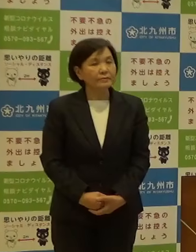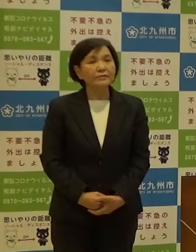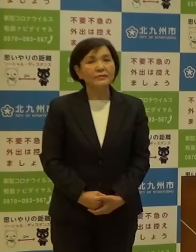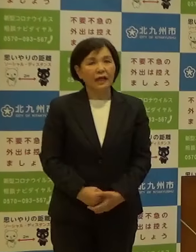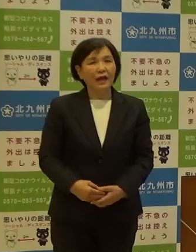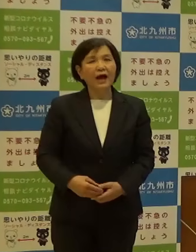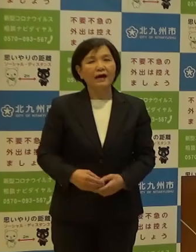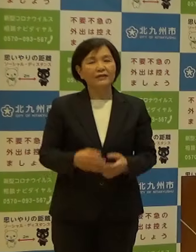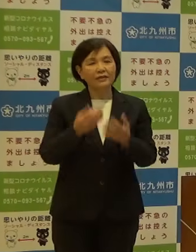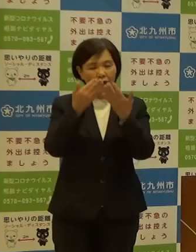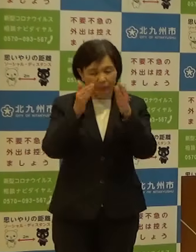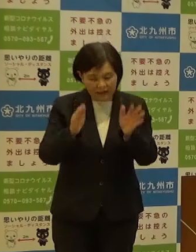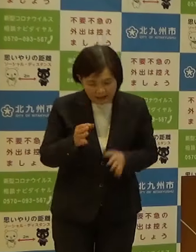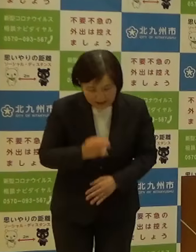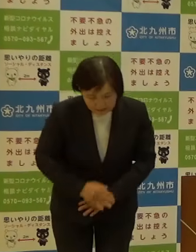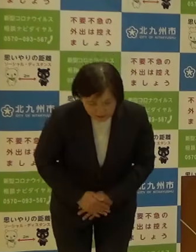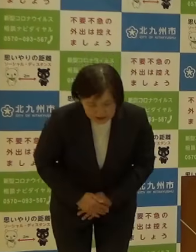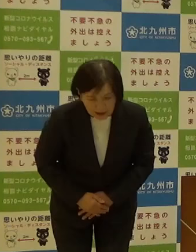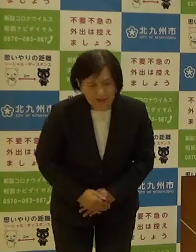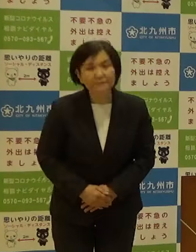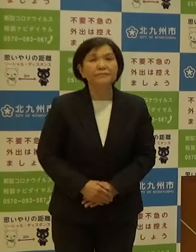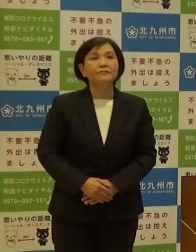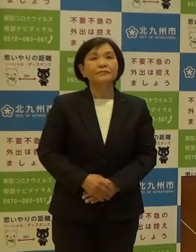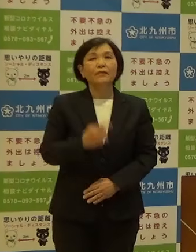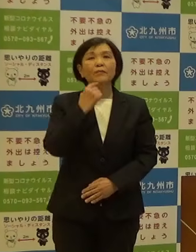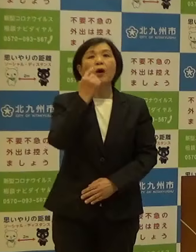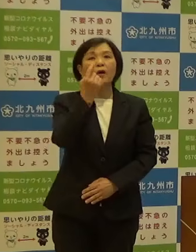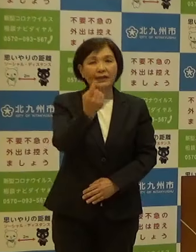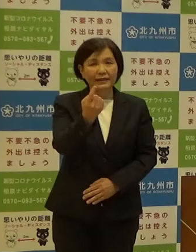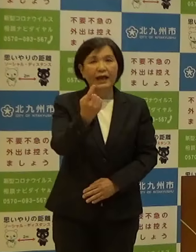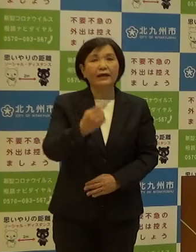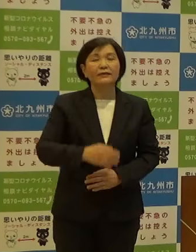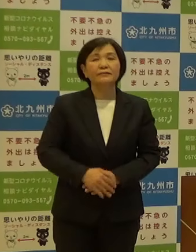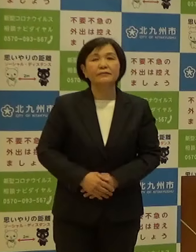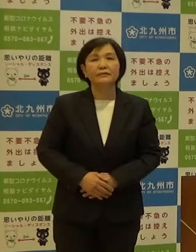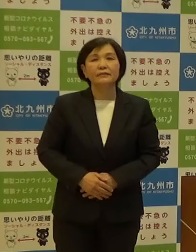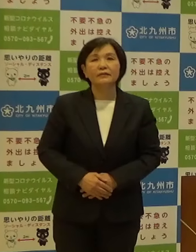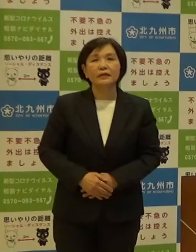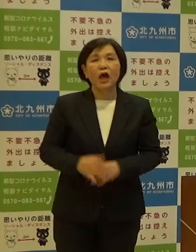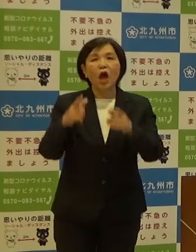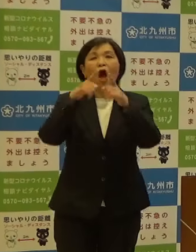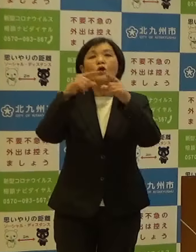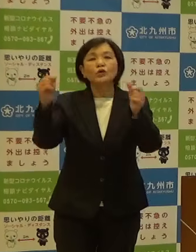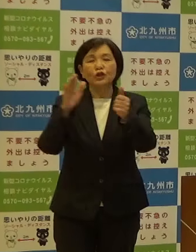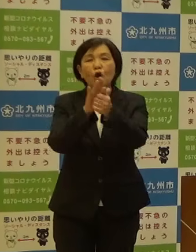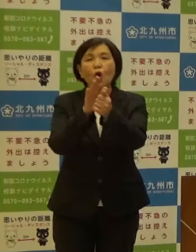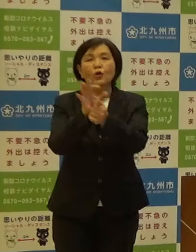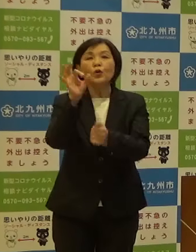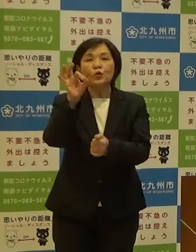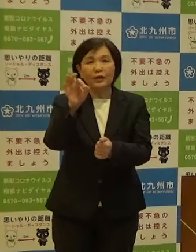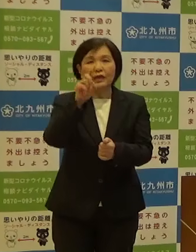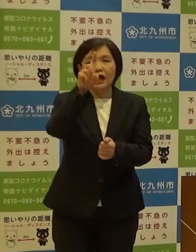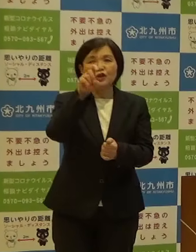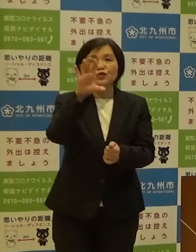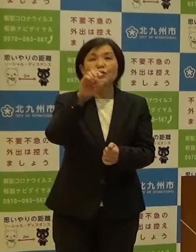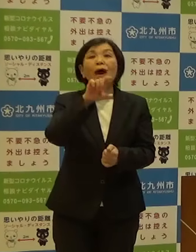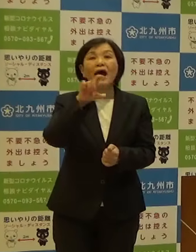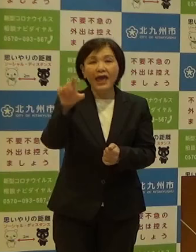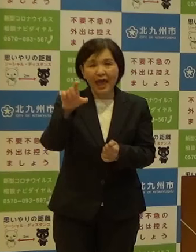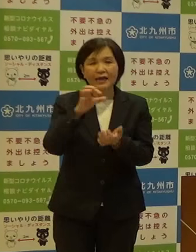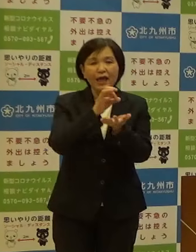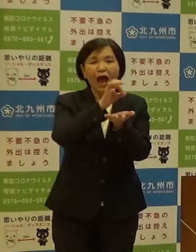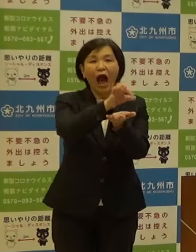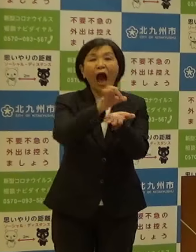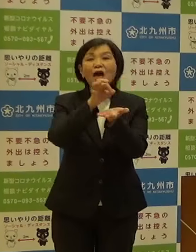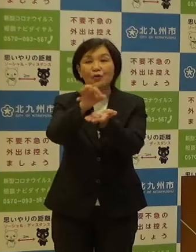どうも失礼いたしました。もう一点ですね、これから国の給付金が10万円、配布され